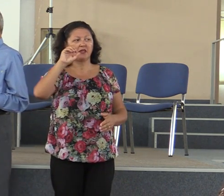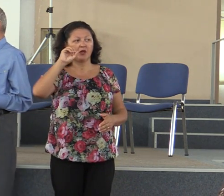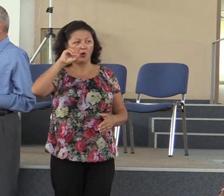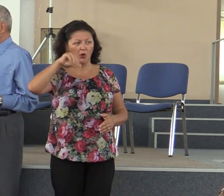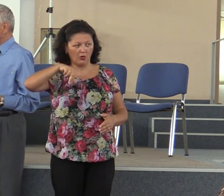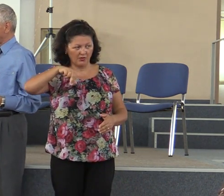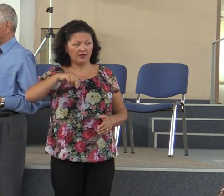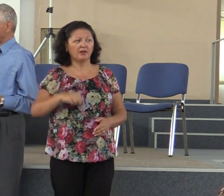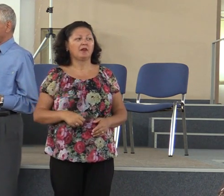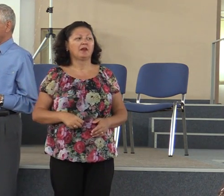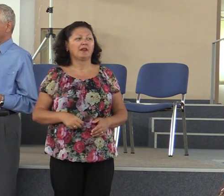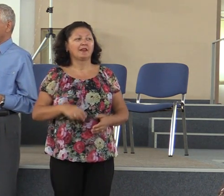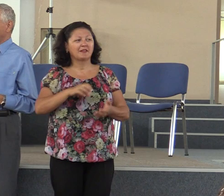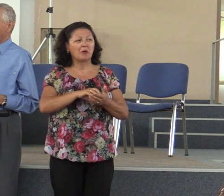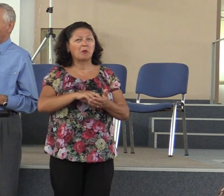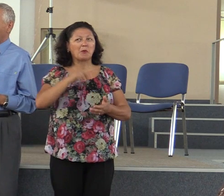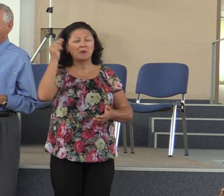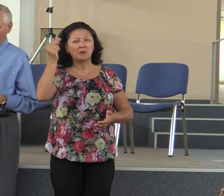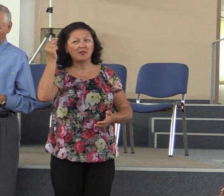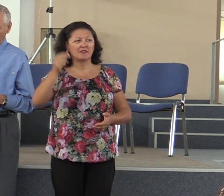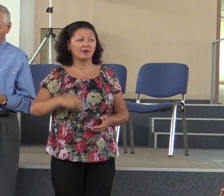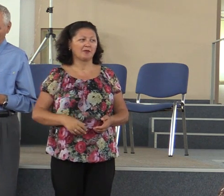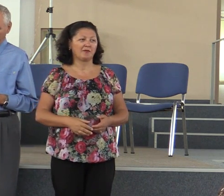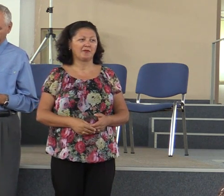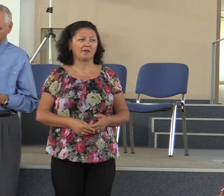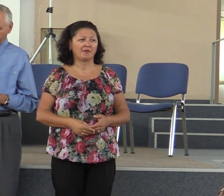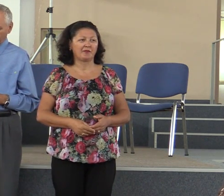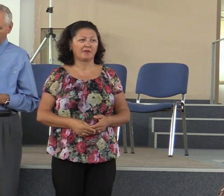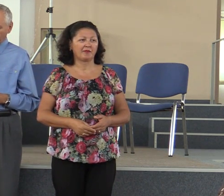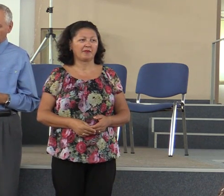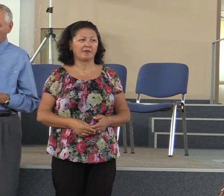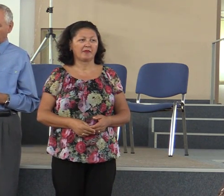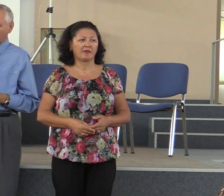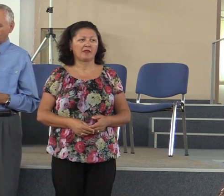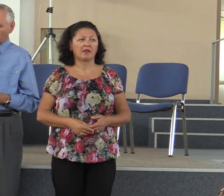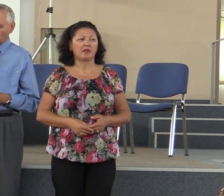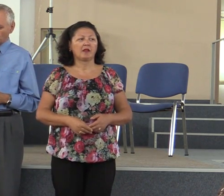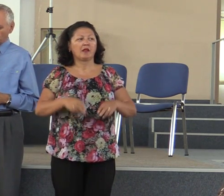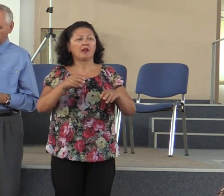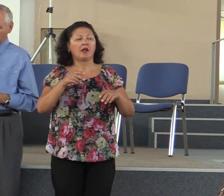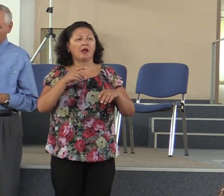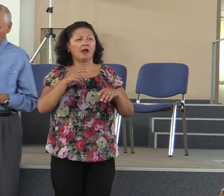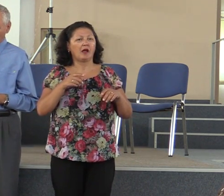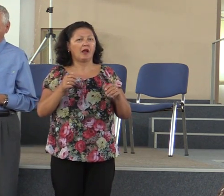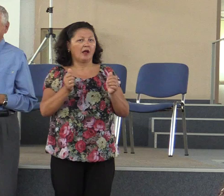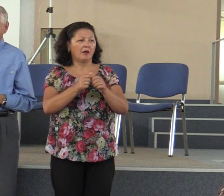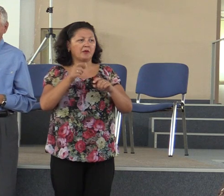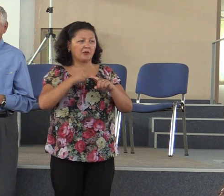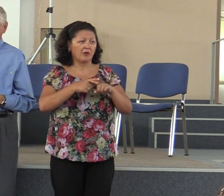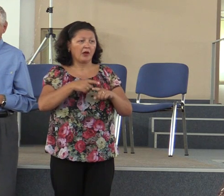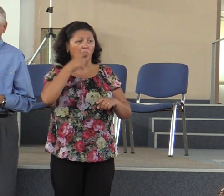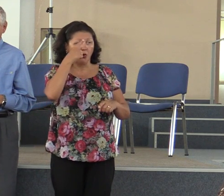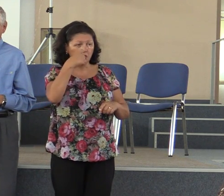Dumnezeu, de loc, de domnește el. And with him were 144,000. Și cu el erau